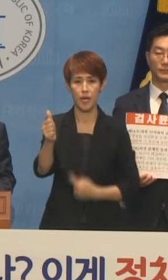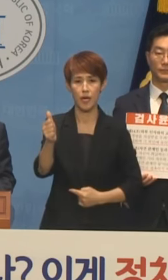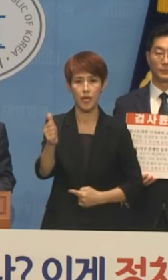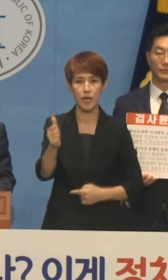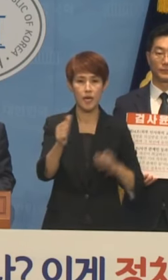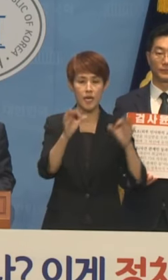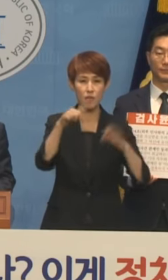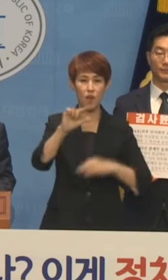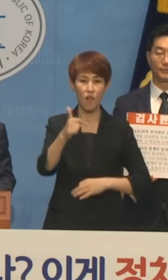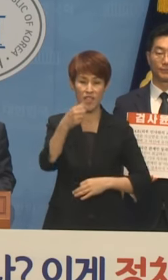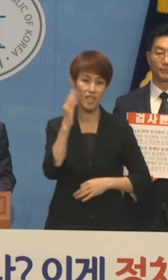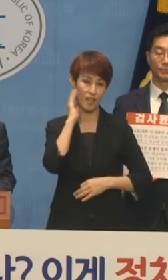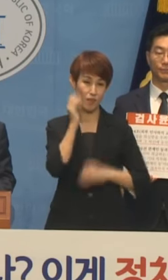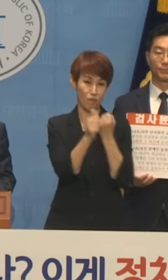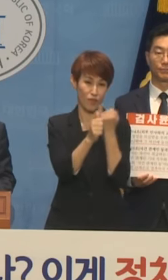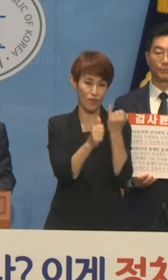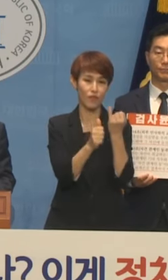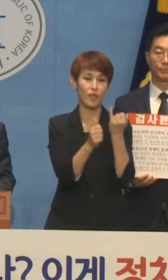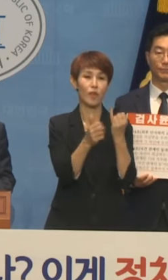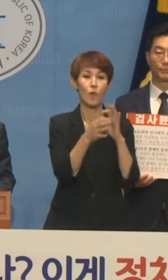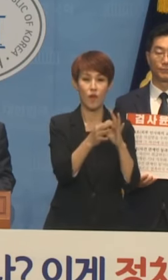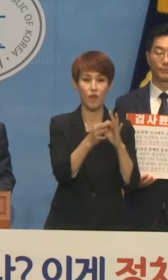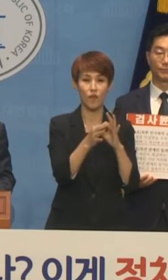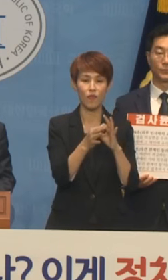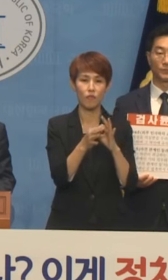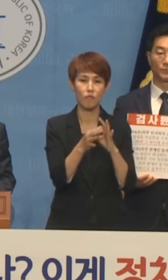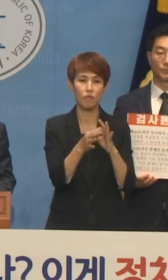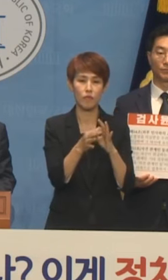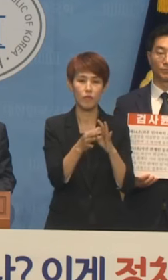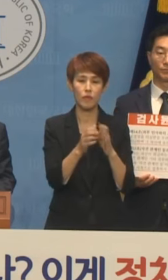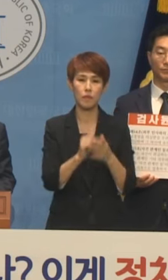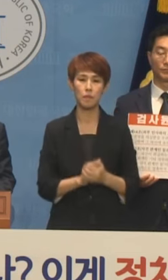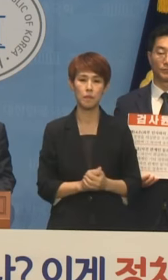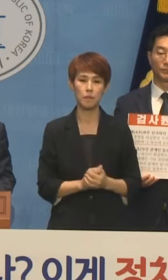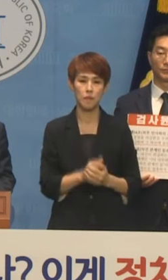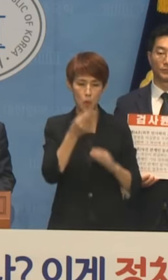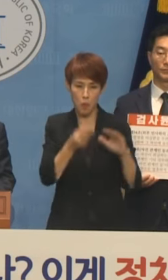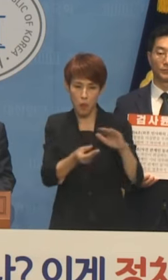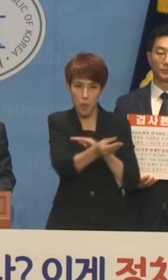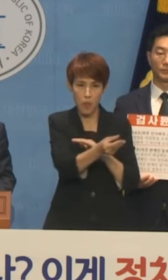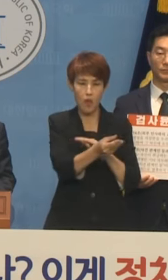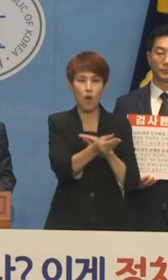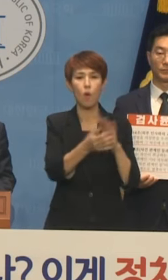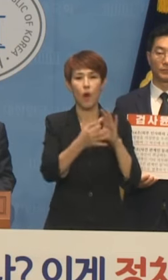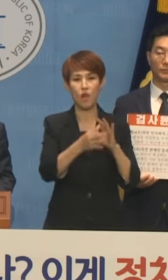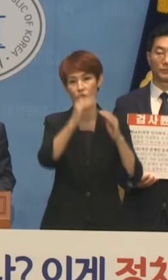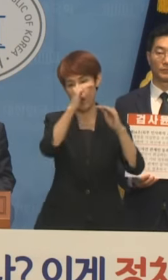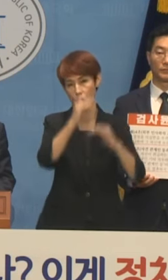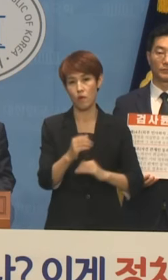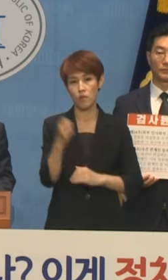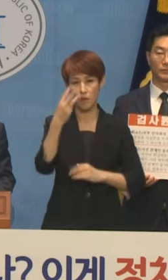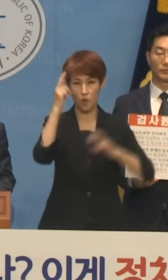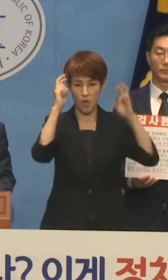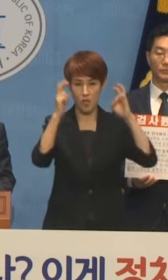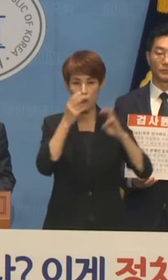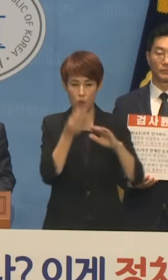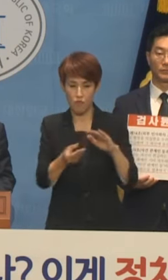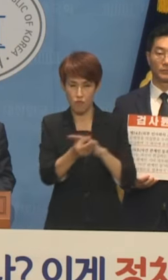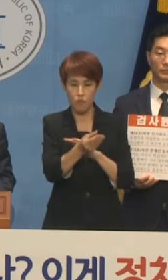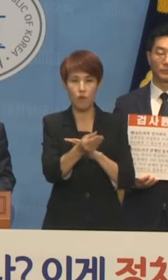김건희 여사 관련 코바나 컨텐츠 뇌물성 협찬 의혹 사건, 삼성그룹 뇌물성 전세권 설정